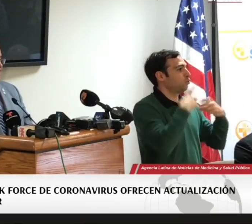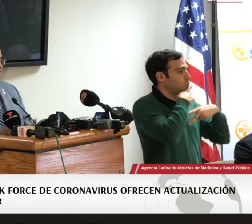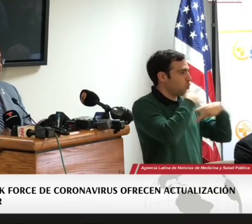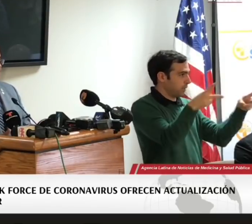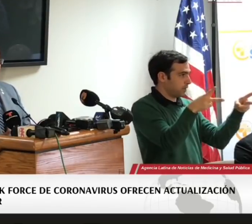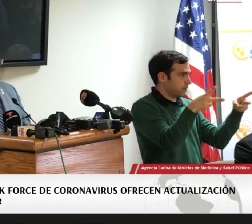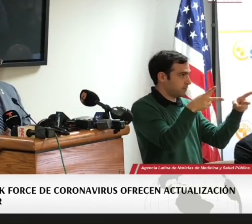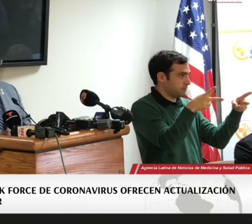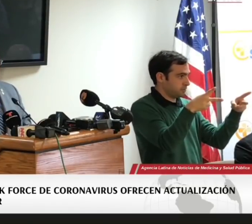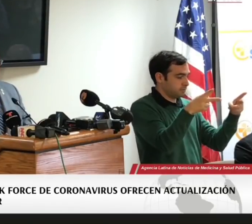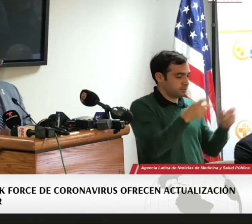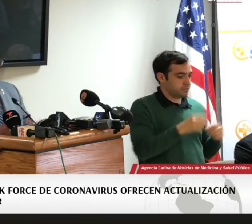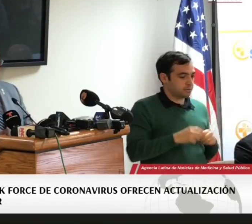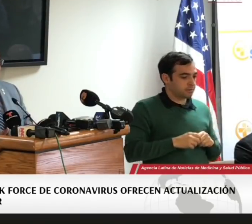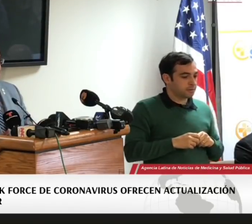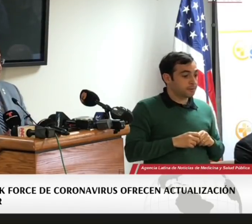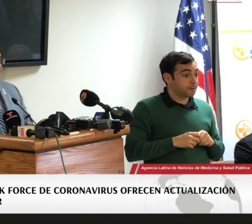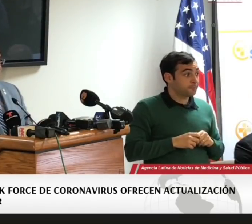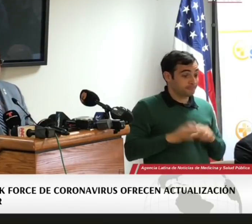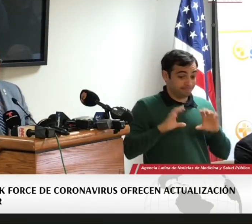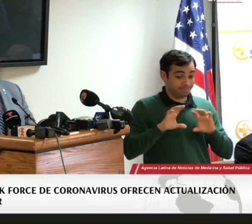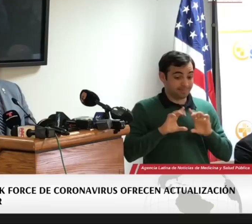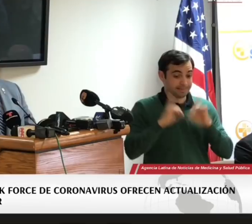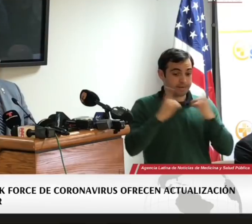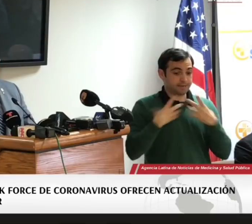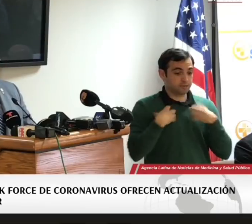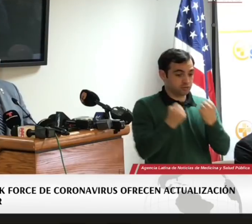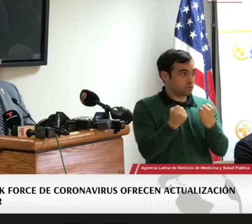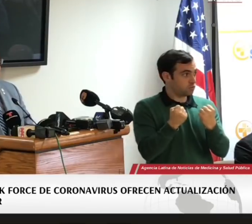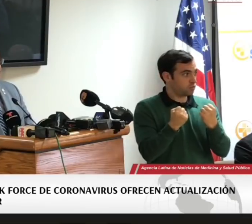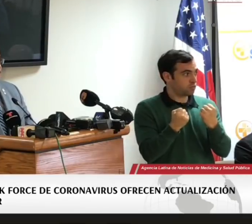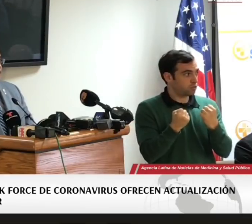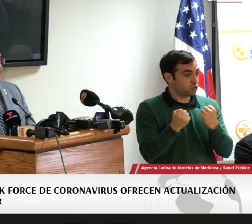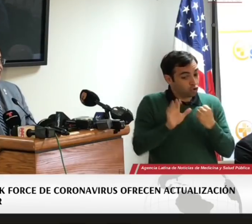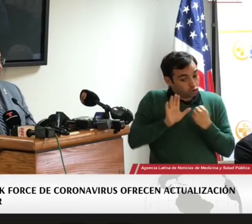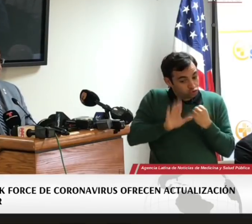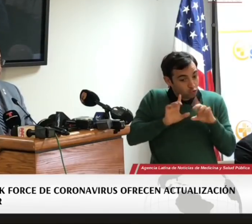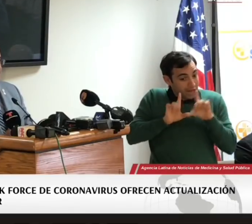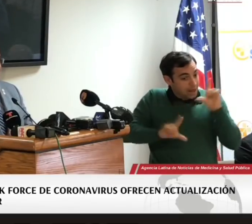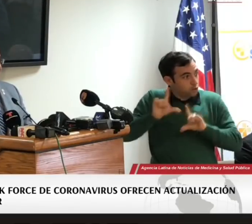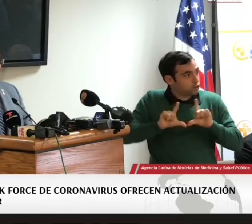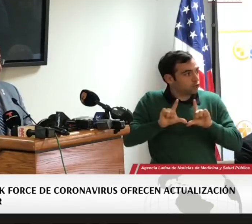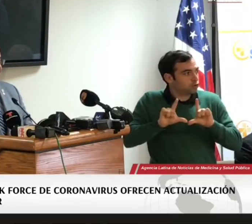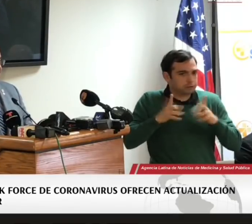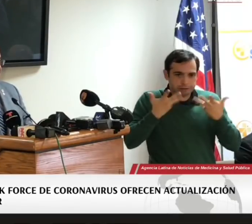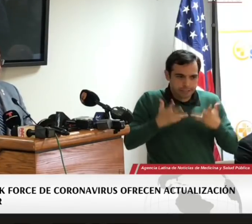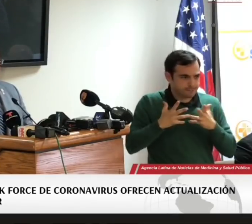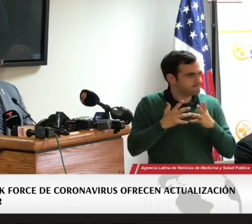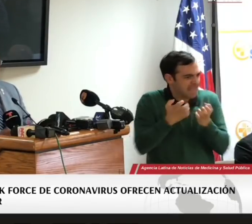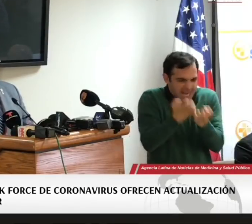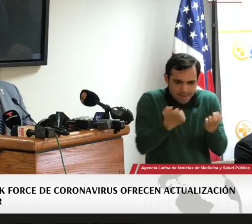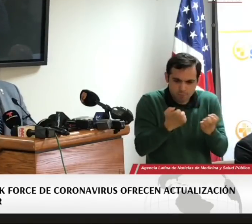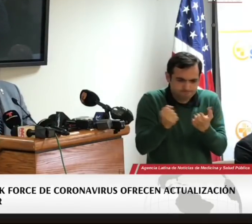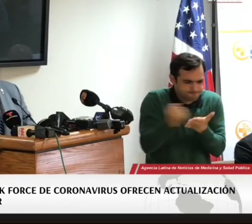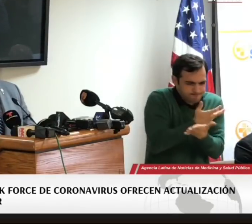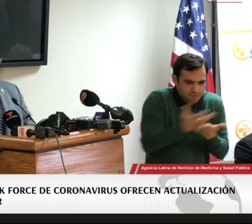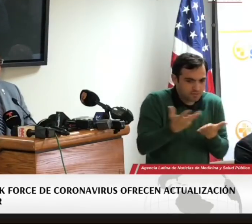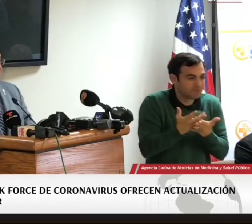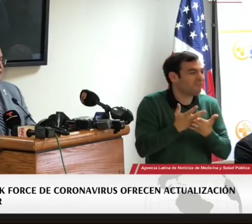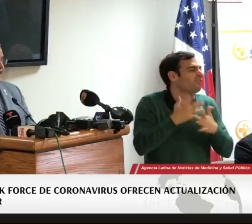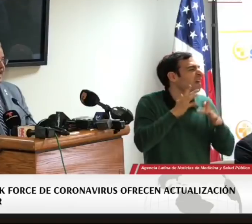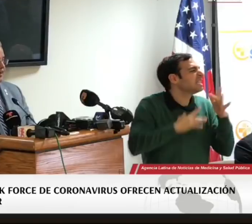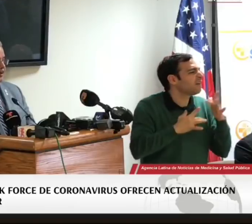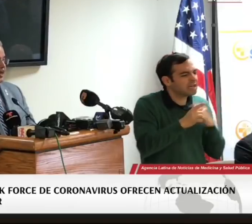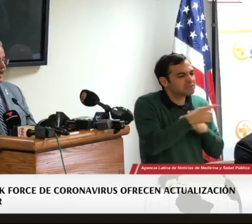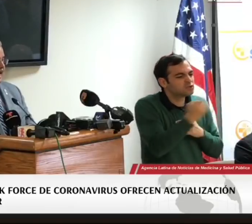ya el Departamento de Salud y su Laboratorio de Salud Pública tiene toda la maquinaria, faltaba los reactivos, así